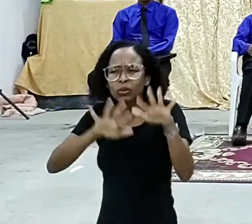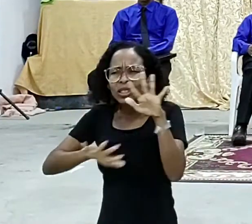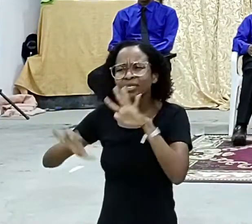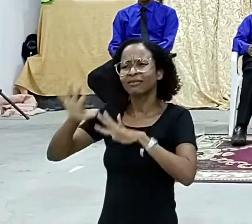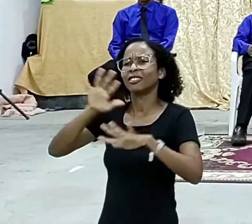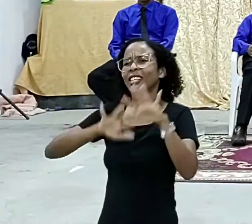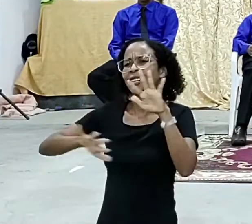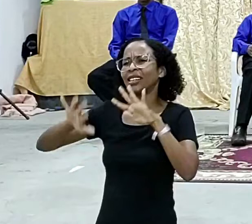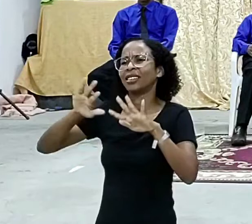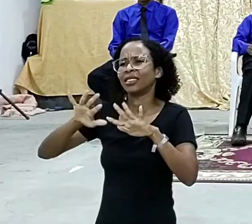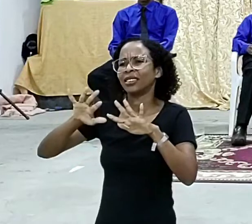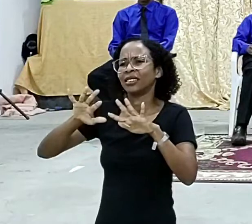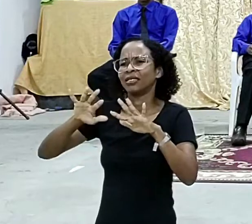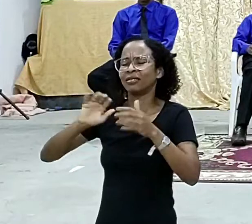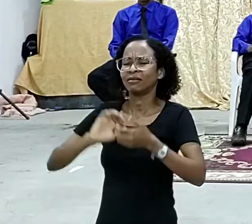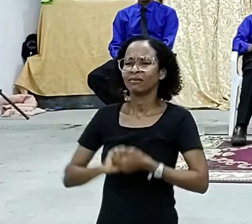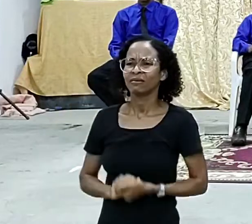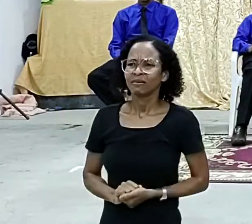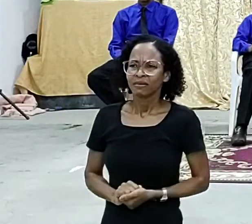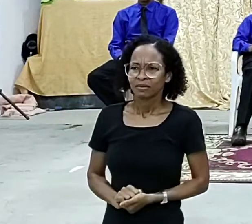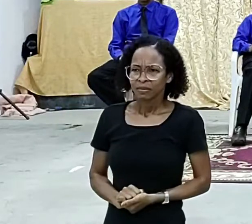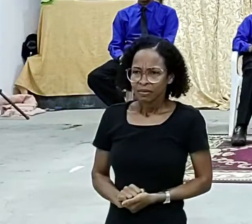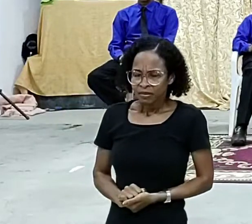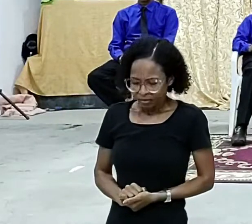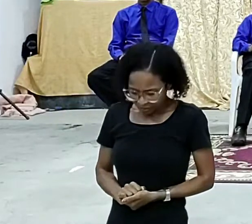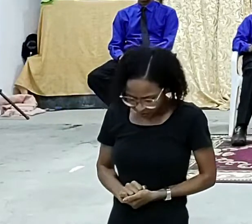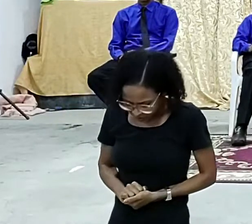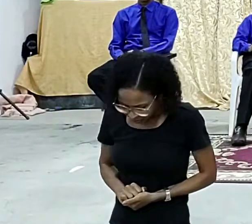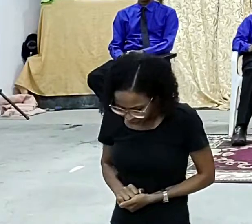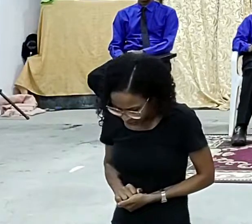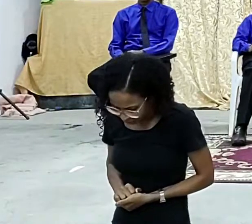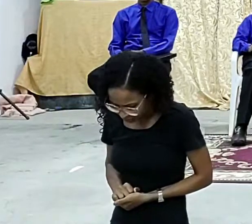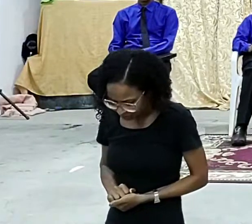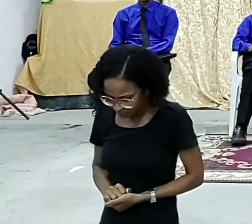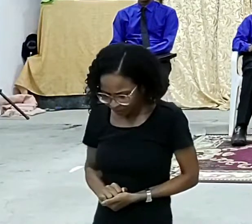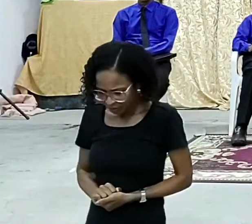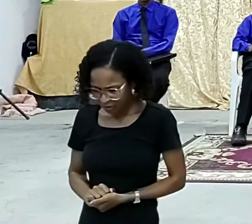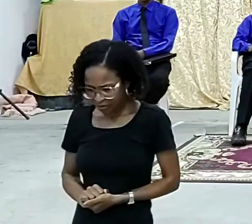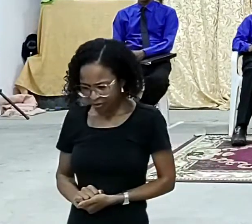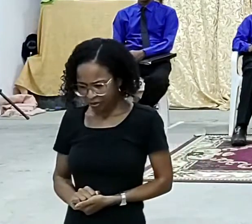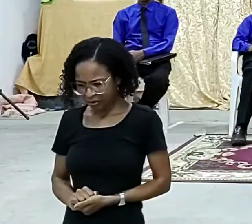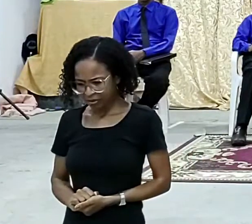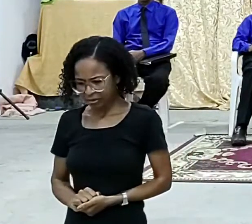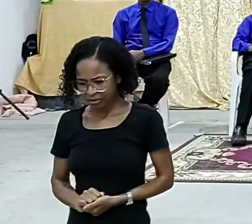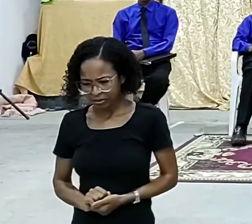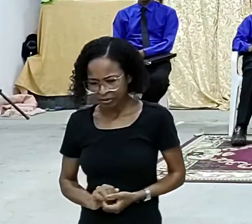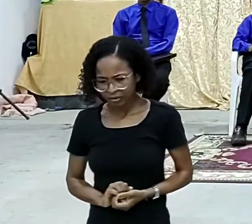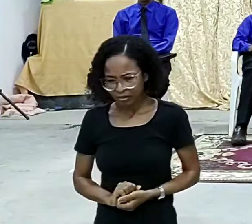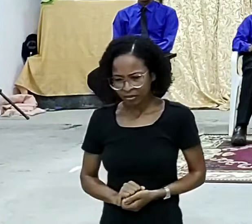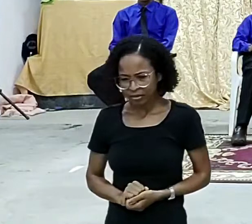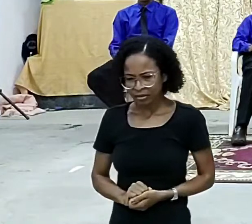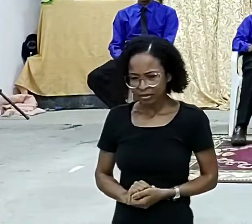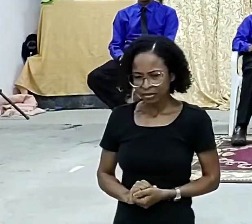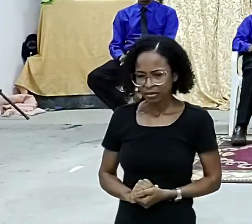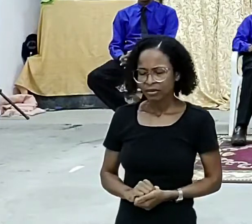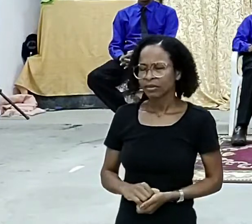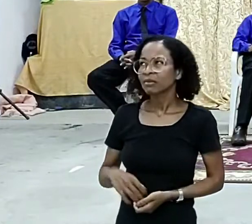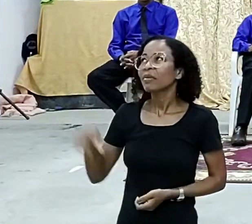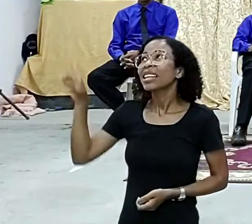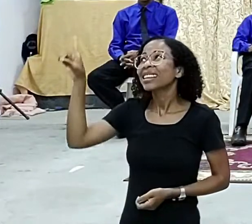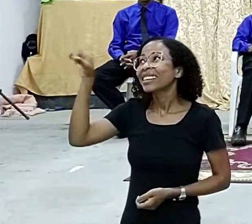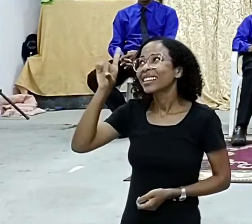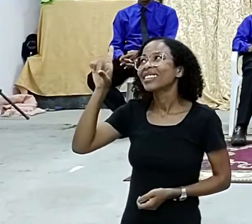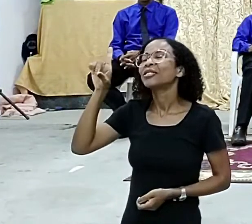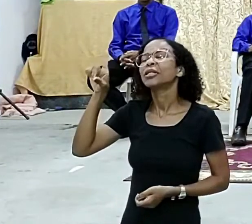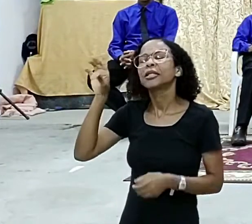Observe que o Senhor, ele grandes coisas fez. É como está